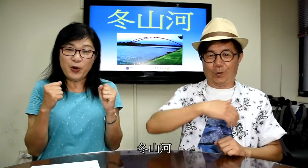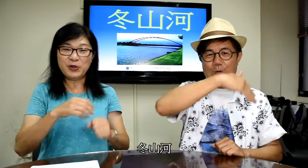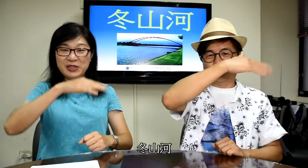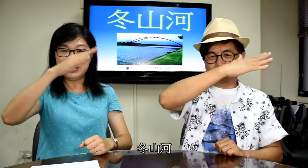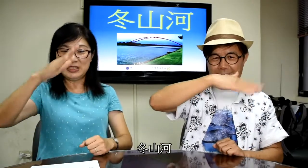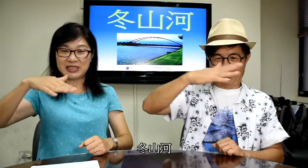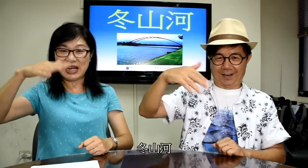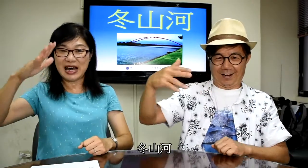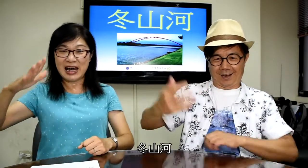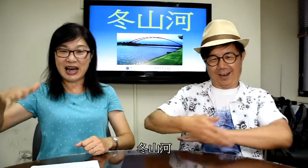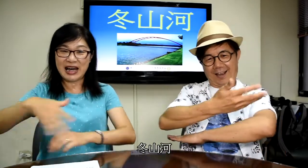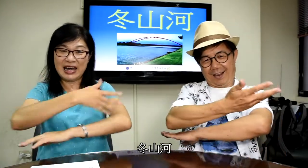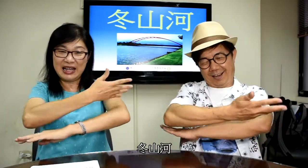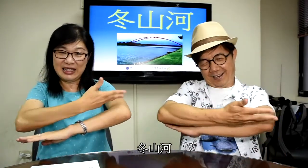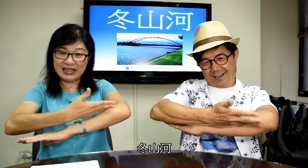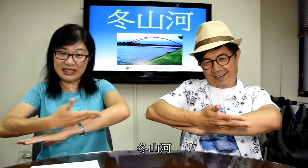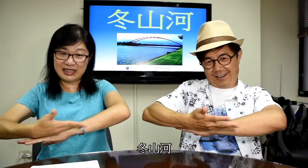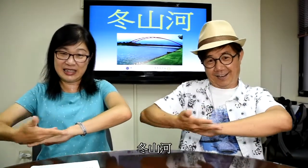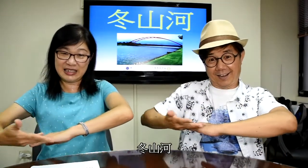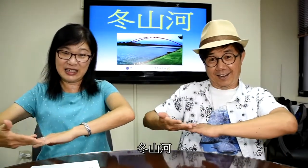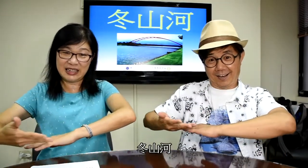东山河，